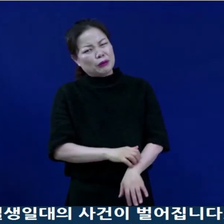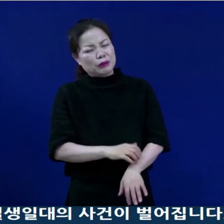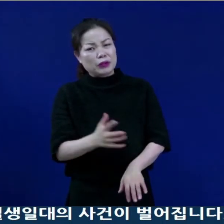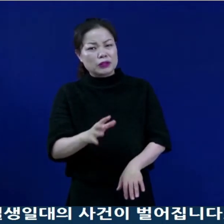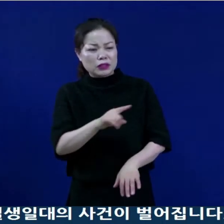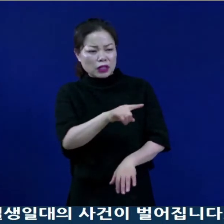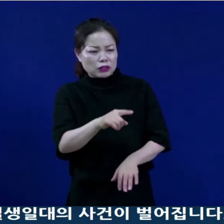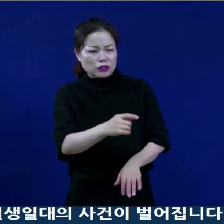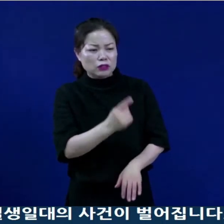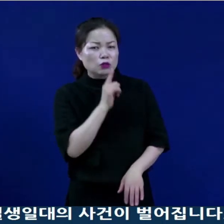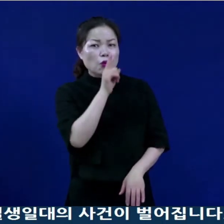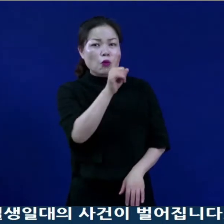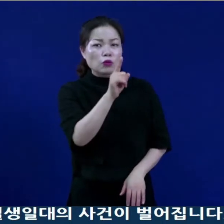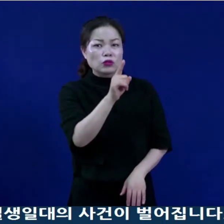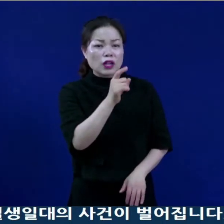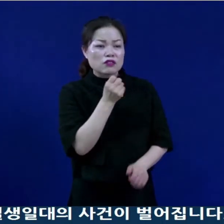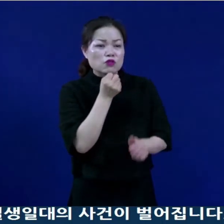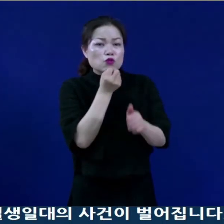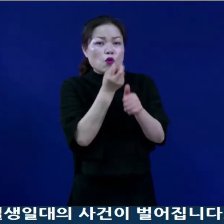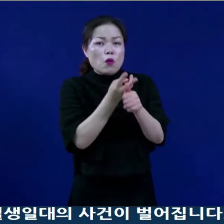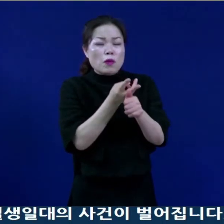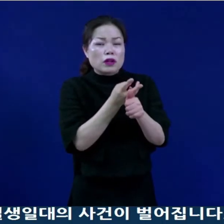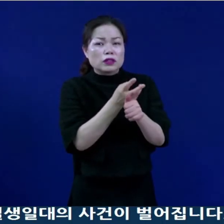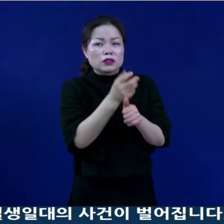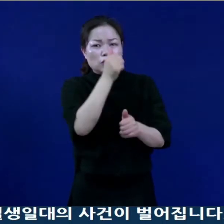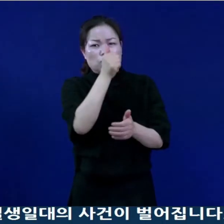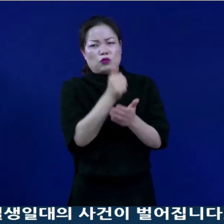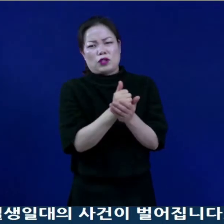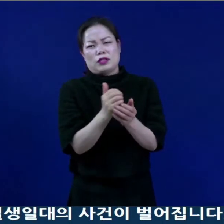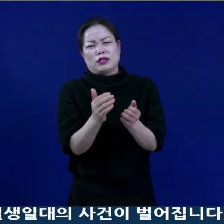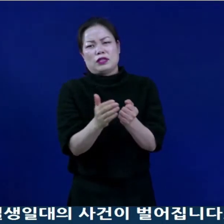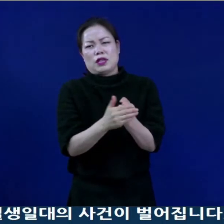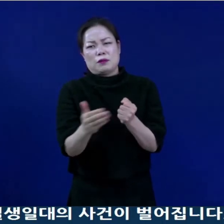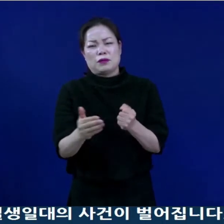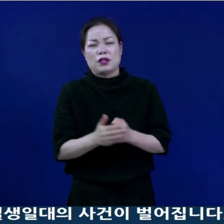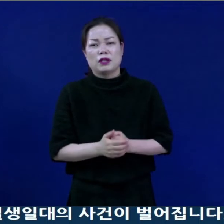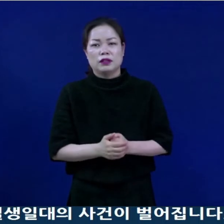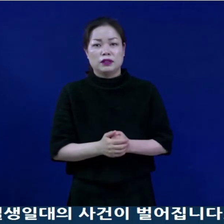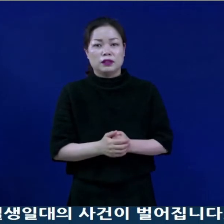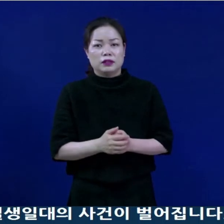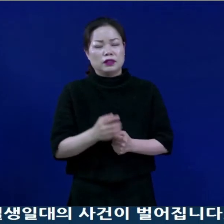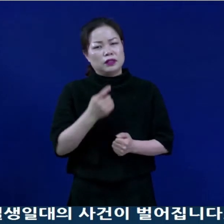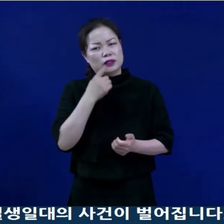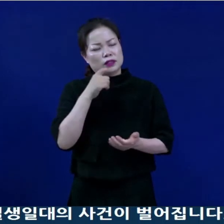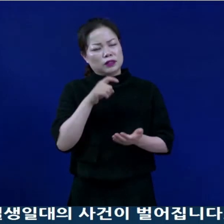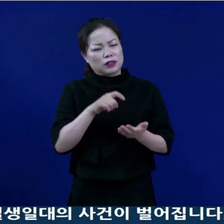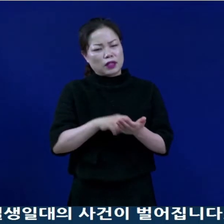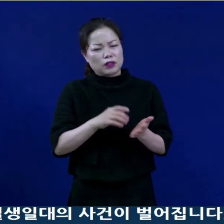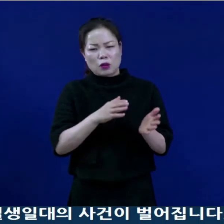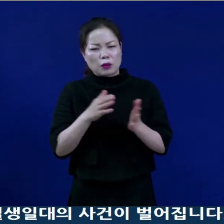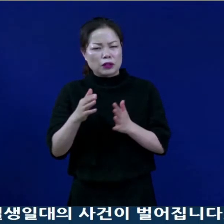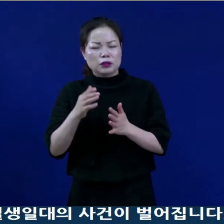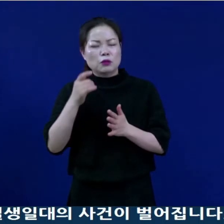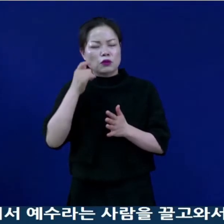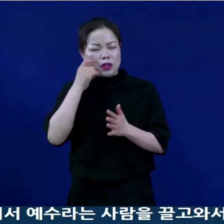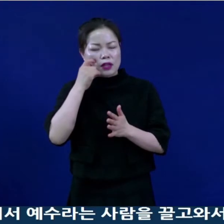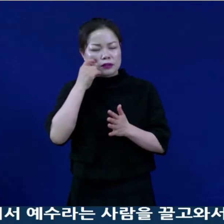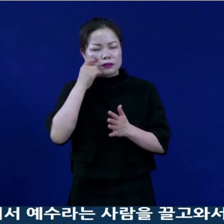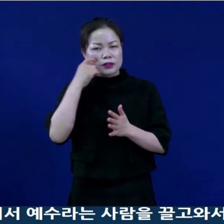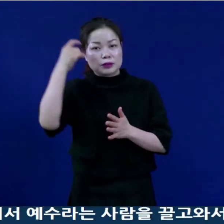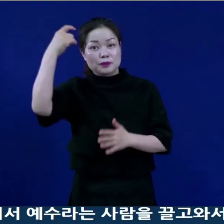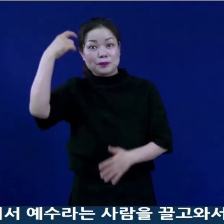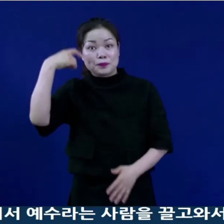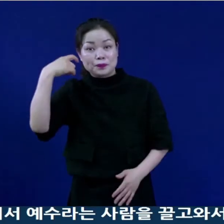그들이 지금 고소하고 있는 죄목이 반역죄이기도 했고 사실 그냥 쉽게 넘어갈 수 없는 상황이라는 것을 그는